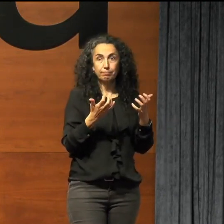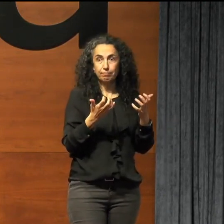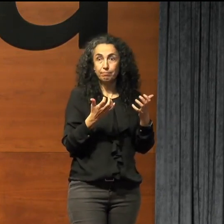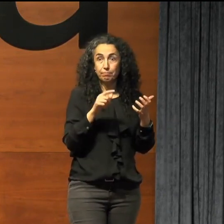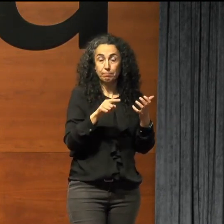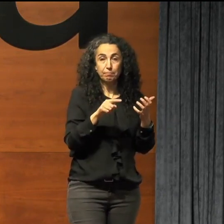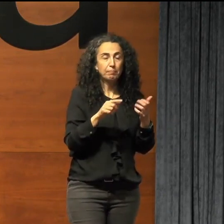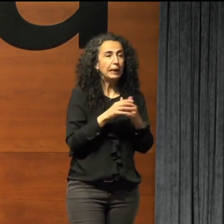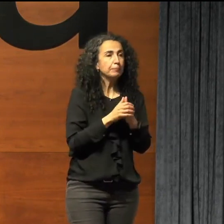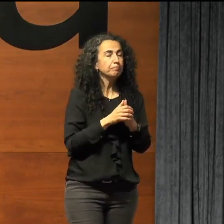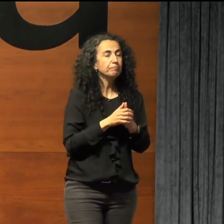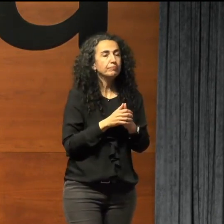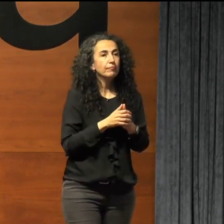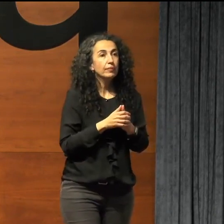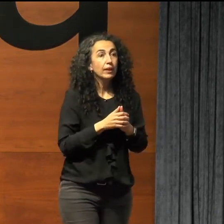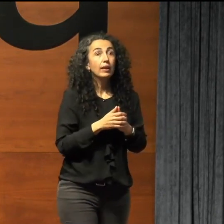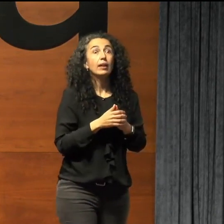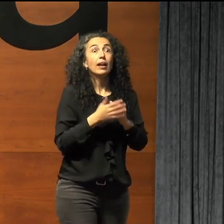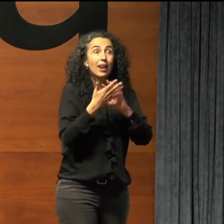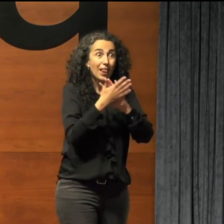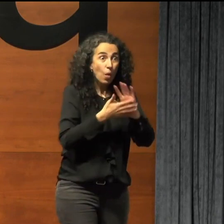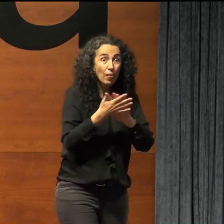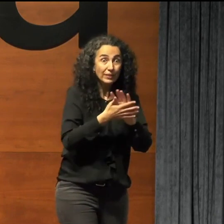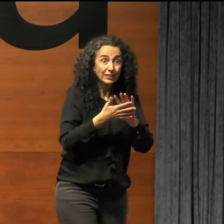Diferentes manifestaciones artísticas.